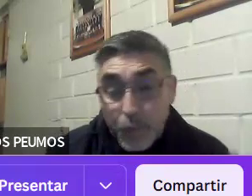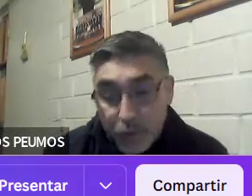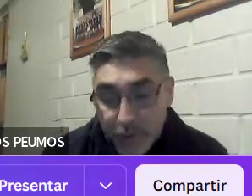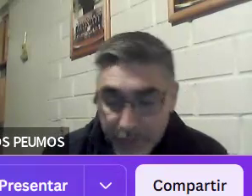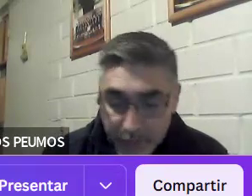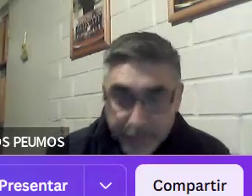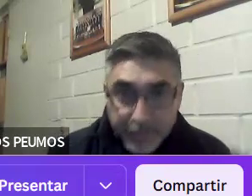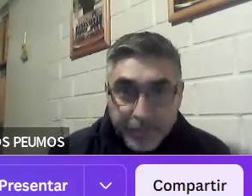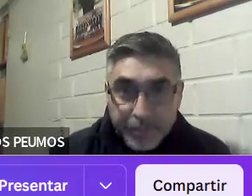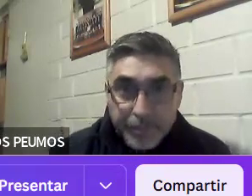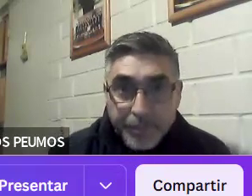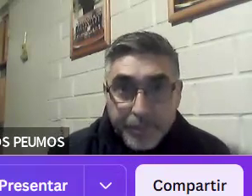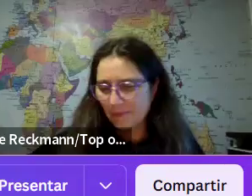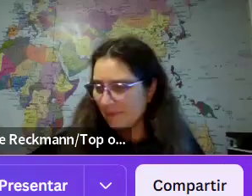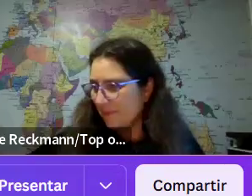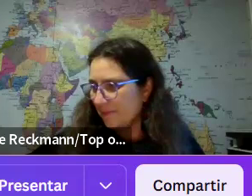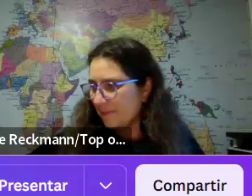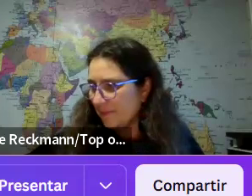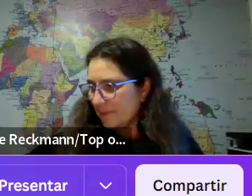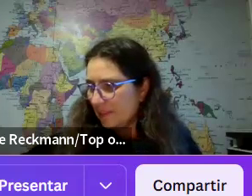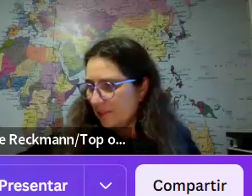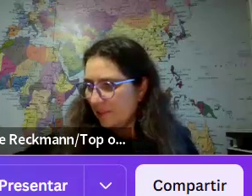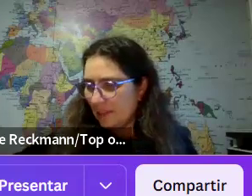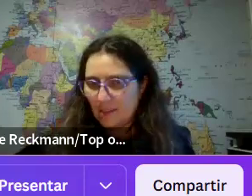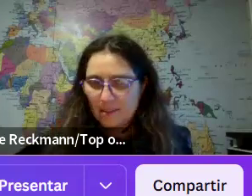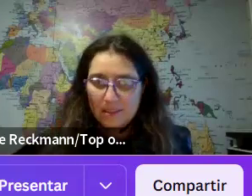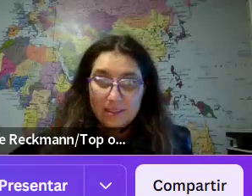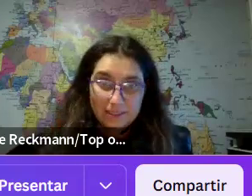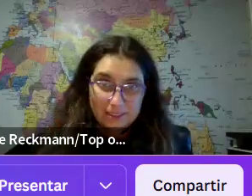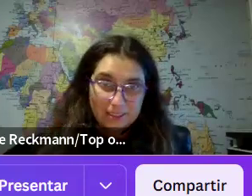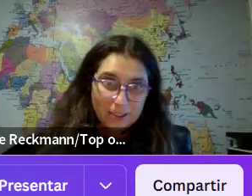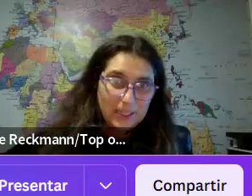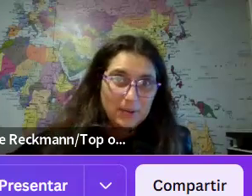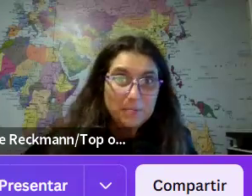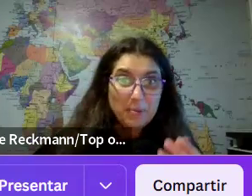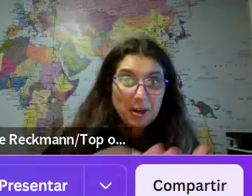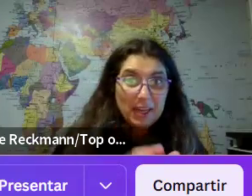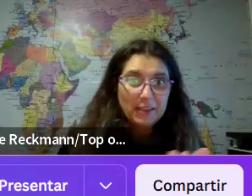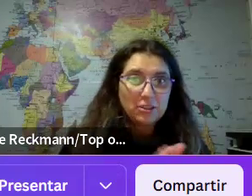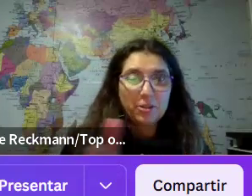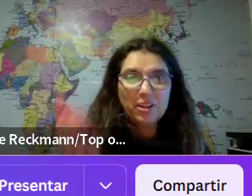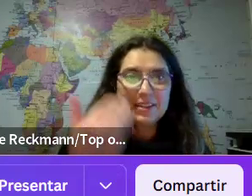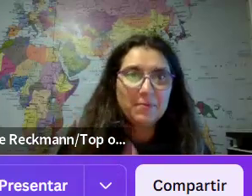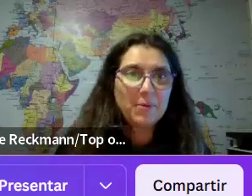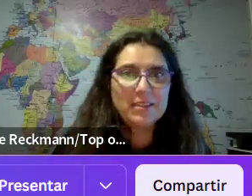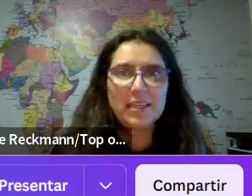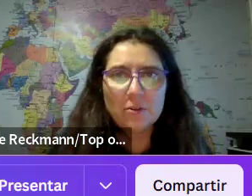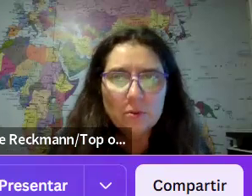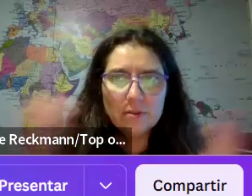puesto determinado. Ujú. Ok, entonces vamos a ir viendo, pero antes vamos a hacer